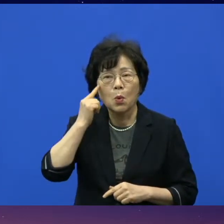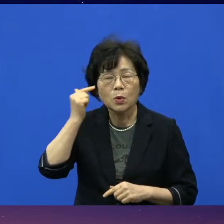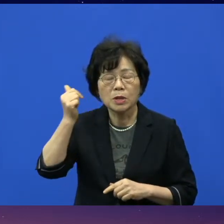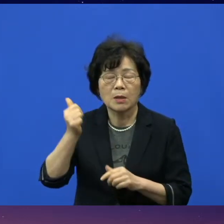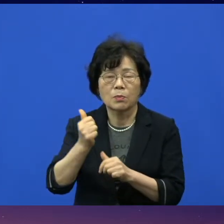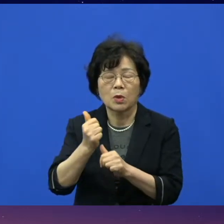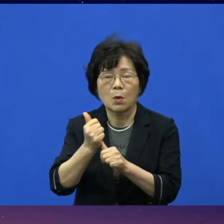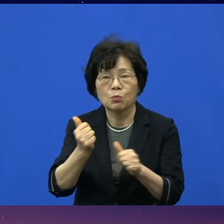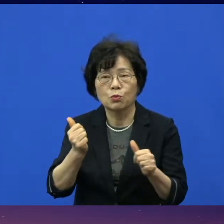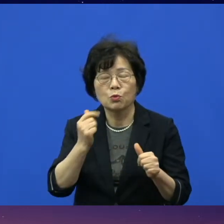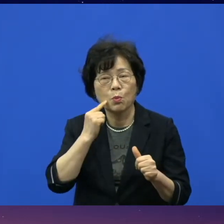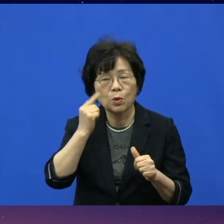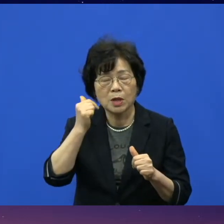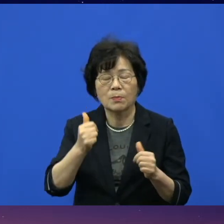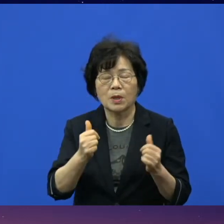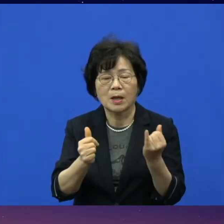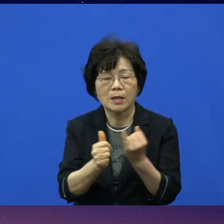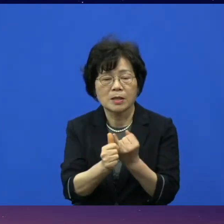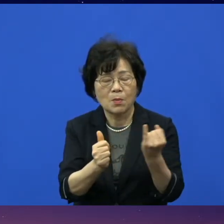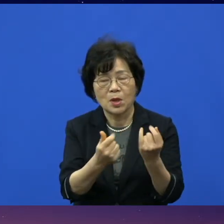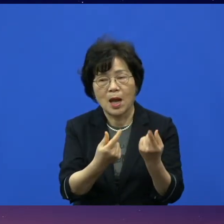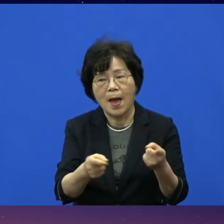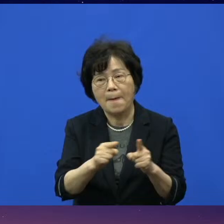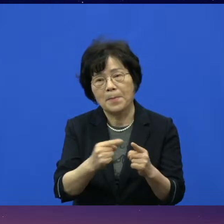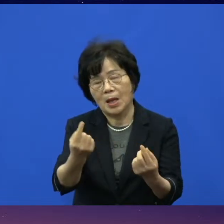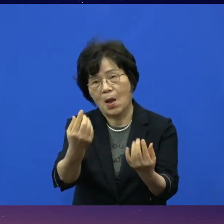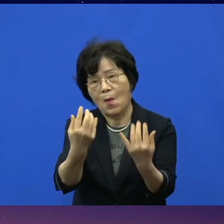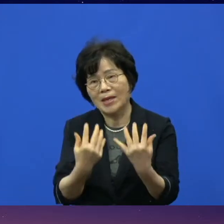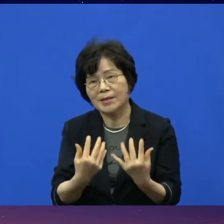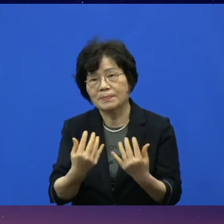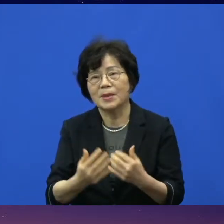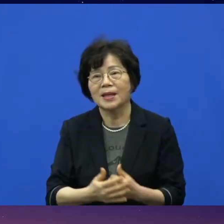부교육자들 사모님하고 같이 왔습니다. 손 한번 들어주시죠. 네.